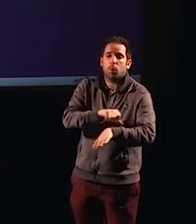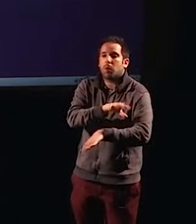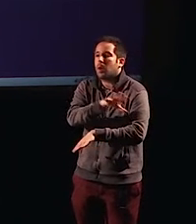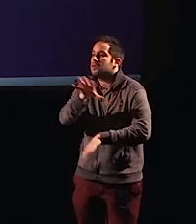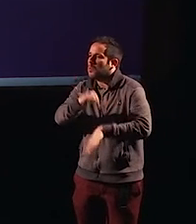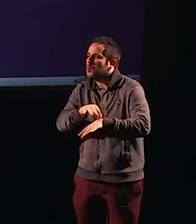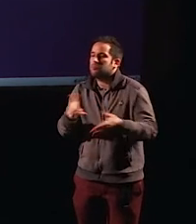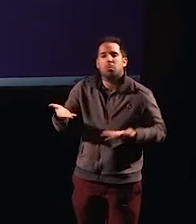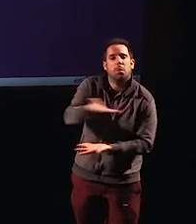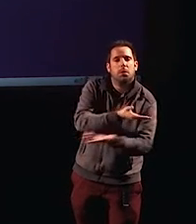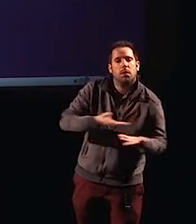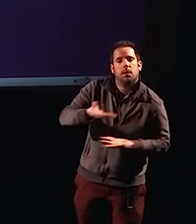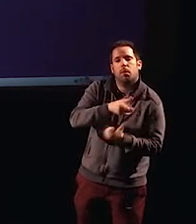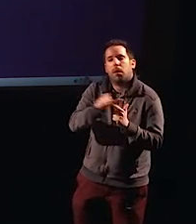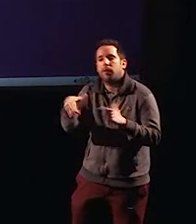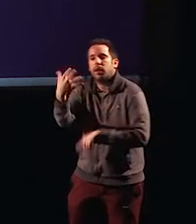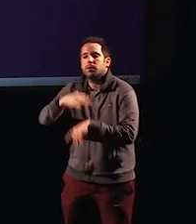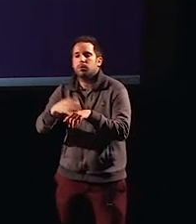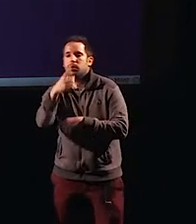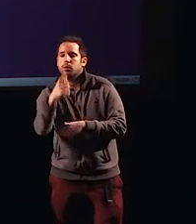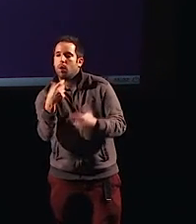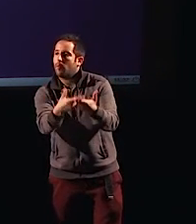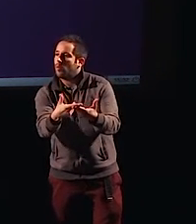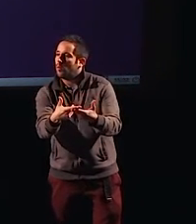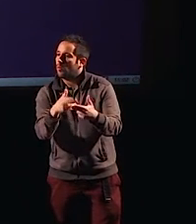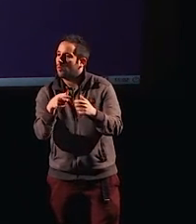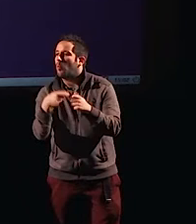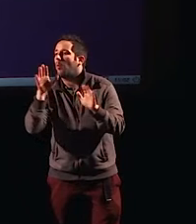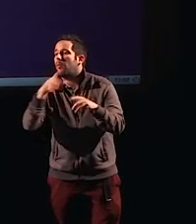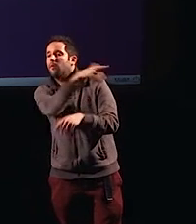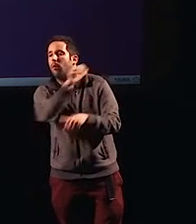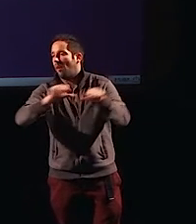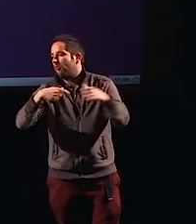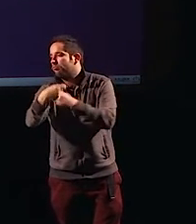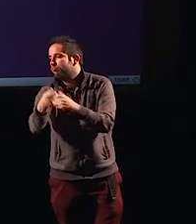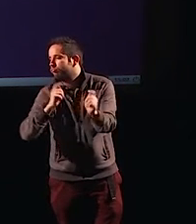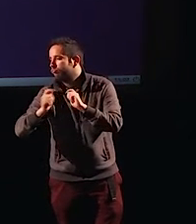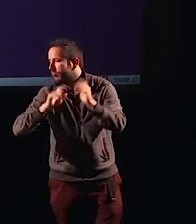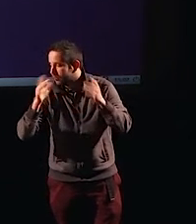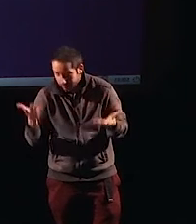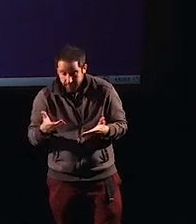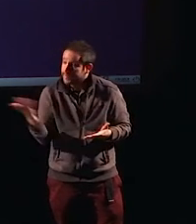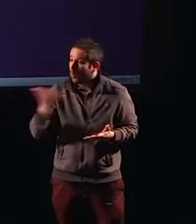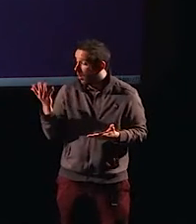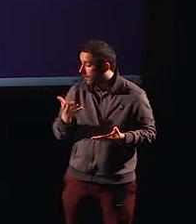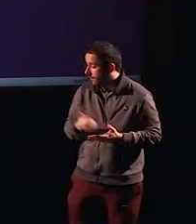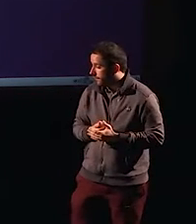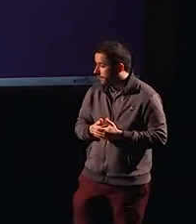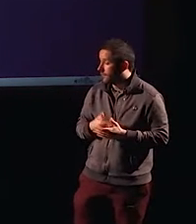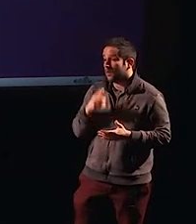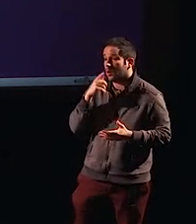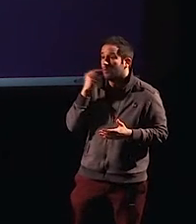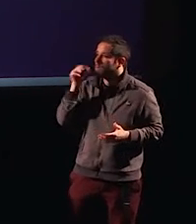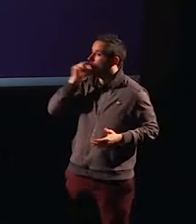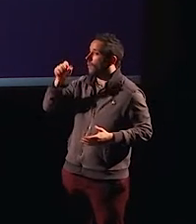45 grosses minutes, puis un petit quart d'heure de questions qu'on pourra prolonger après au bar, c'est de faire une lecture de ce monsieur que